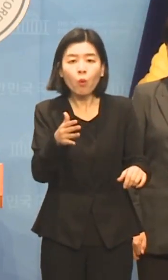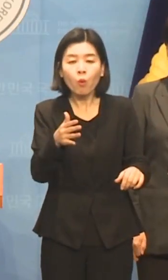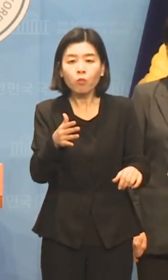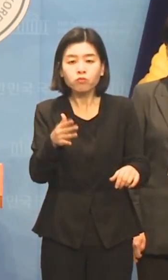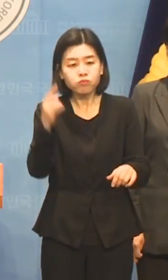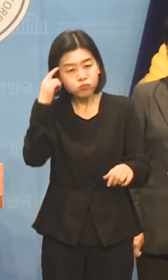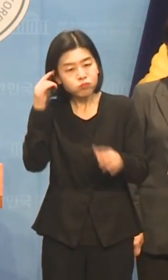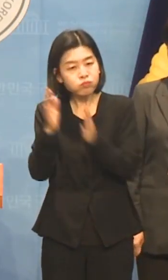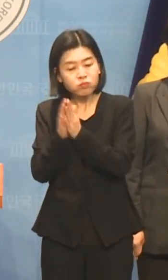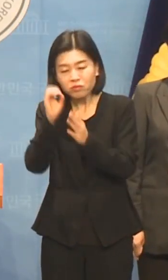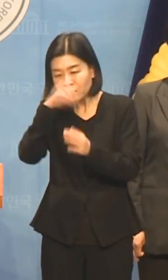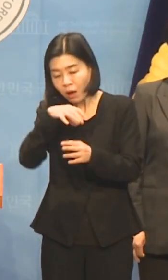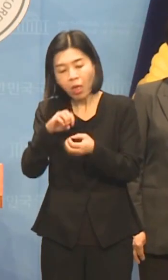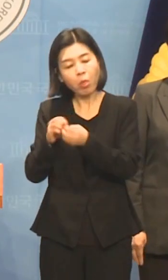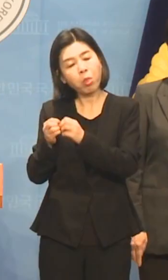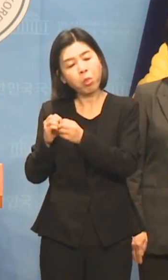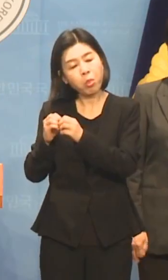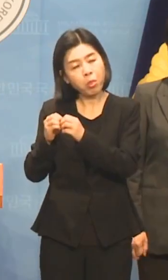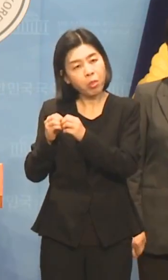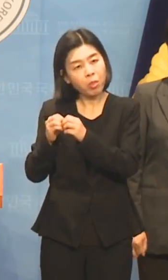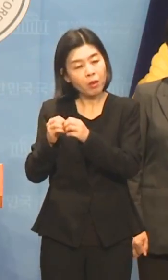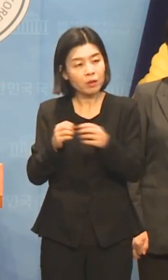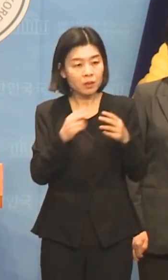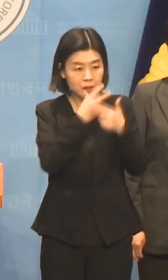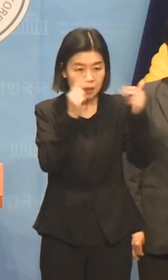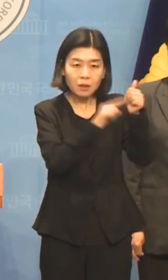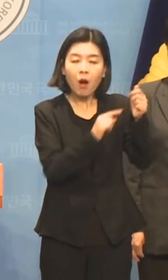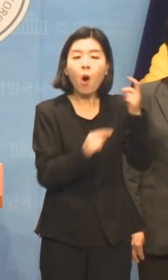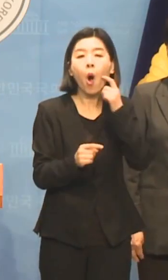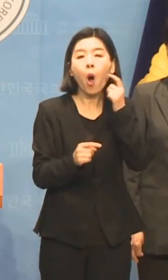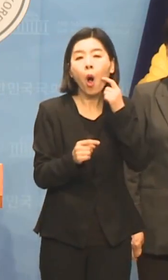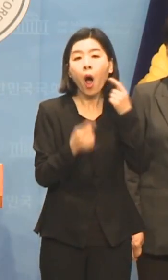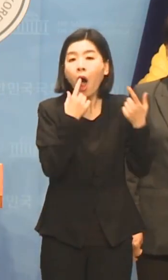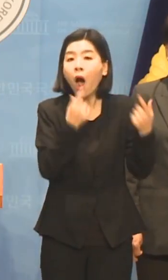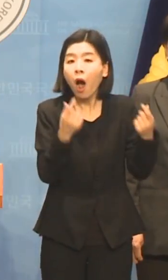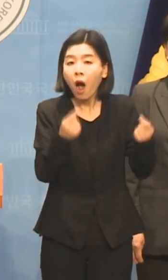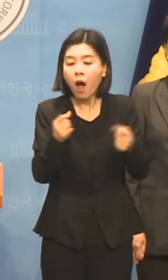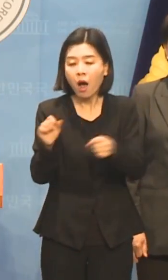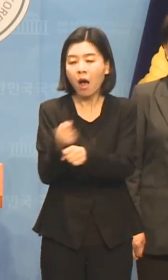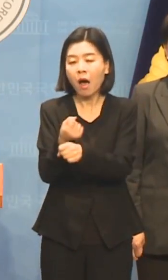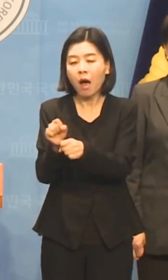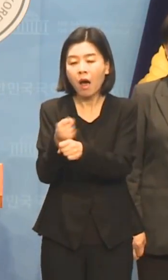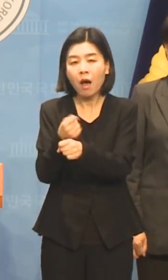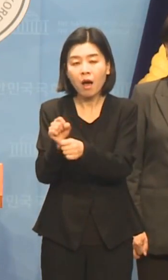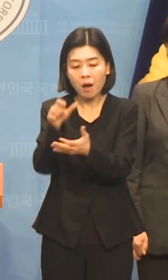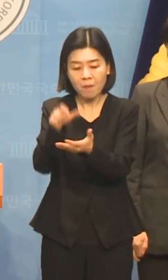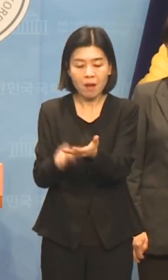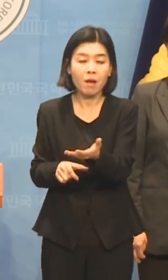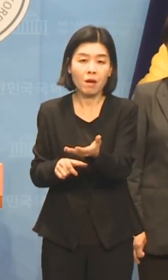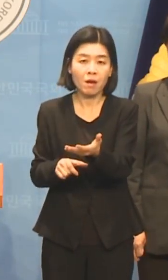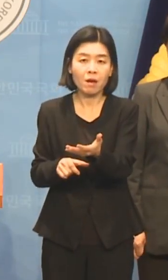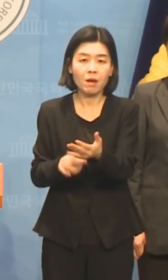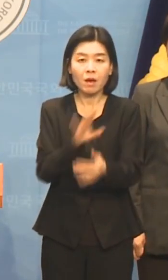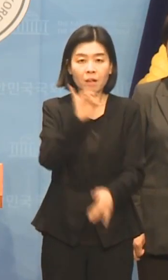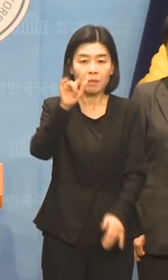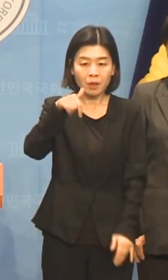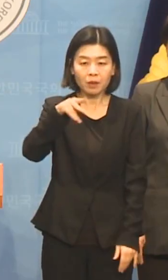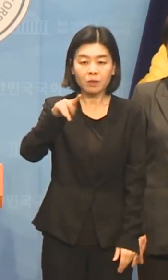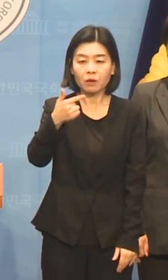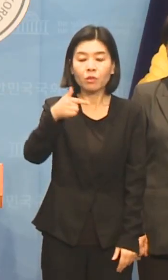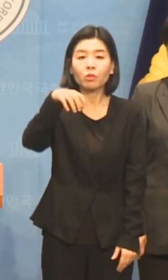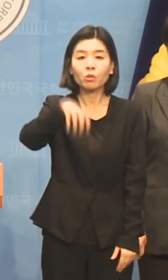해석해 마치 거짓말을 한 것처럼 조작했습니다. 백현동 사업과